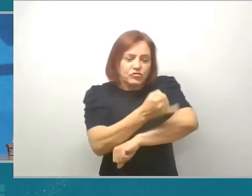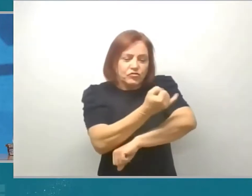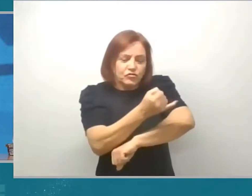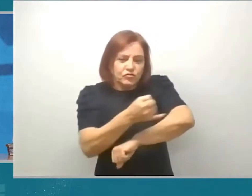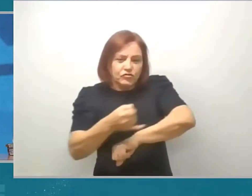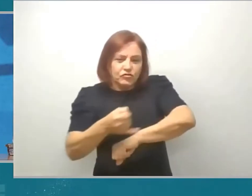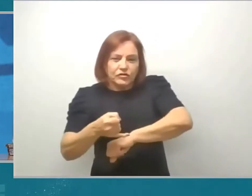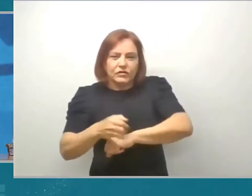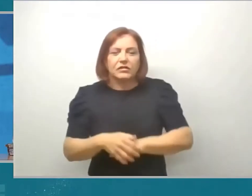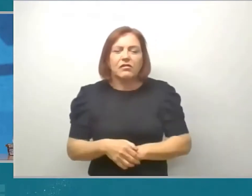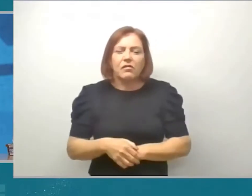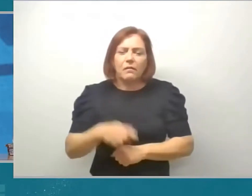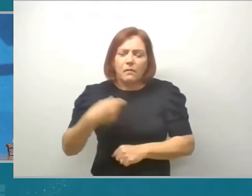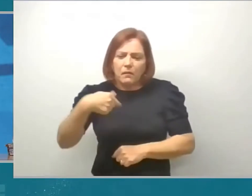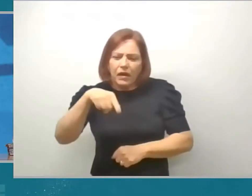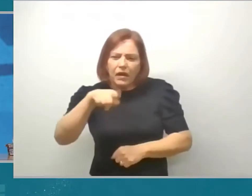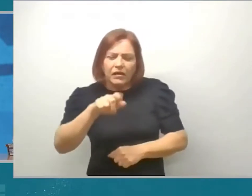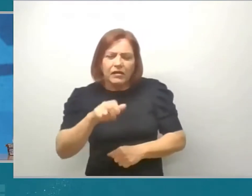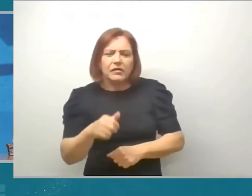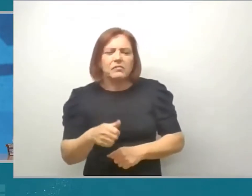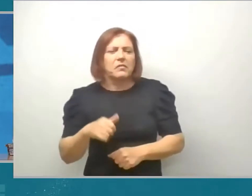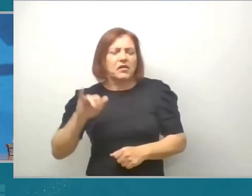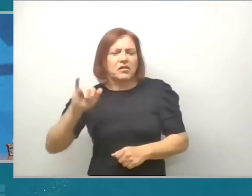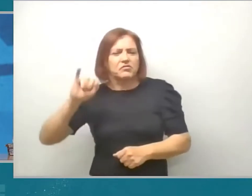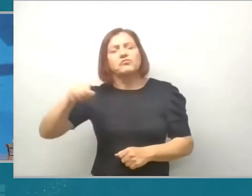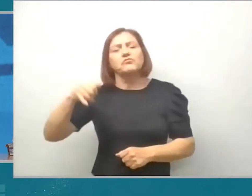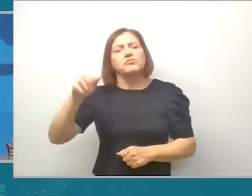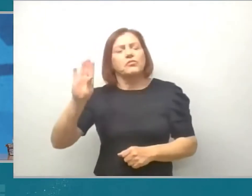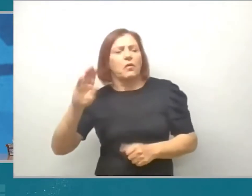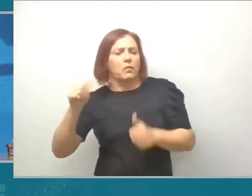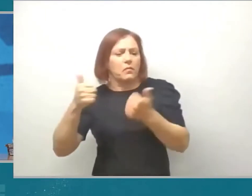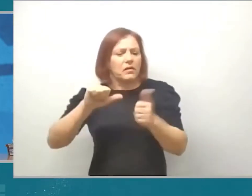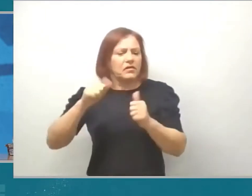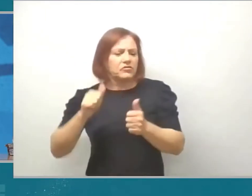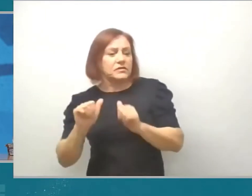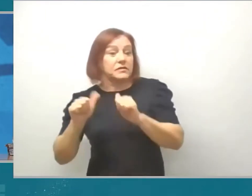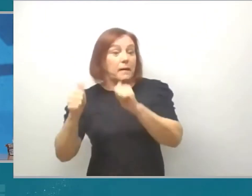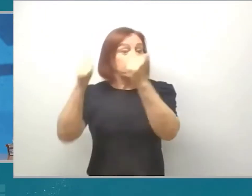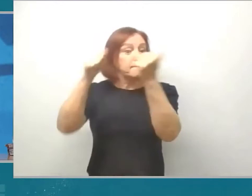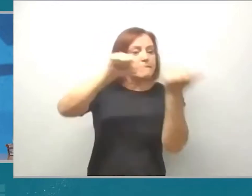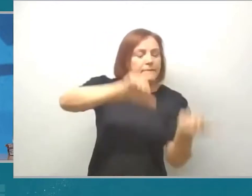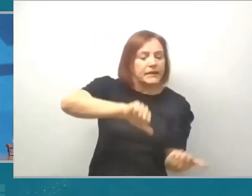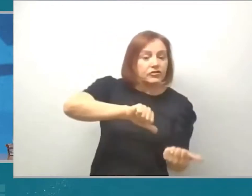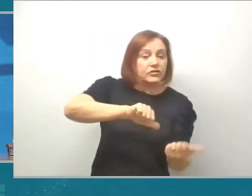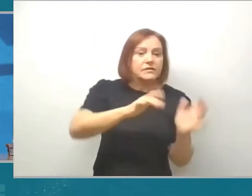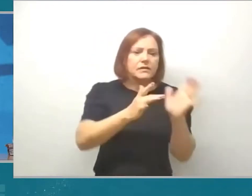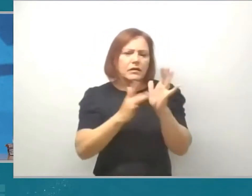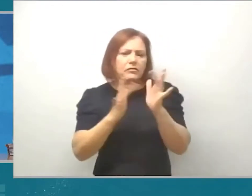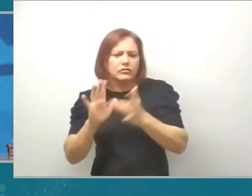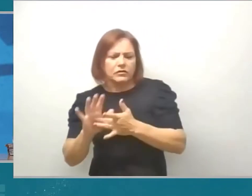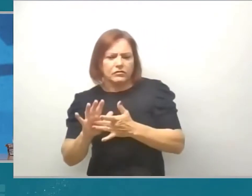ele, porém, o dissuadia, dizendo, quer dizer, João Batista falava para o Senhor,